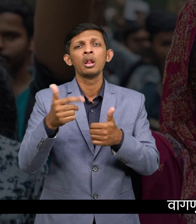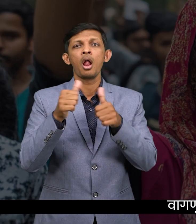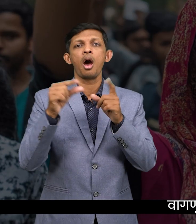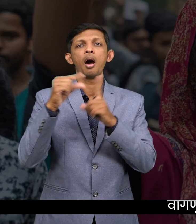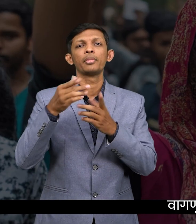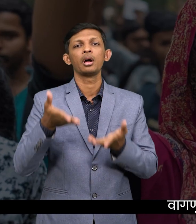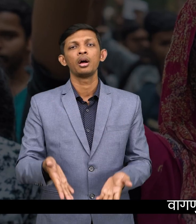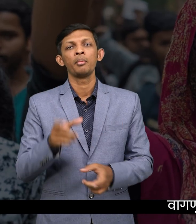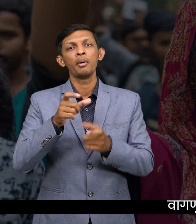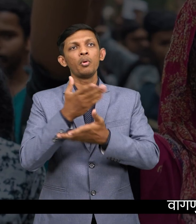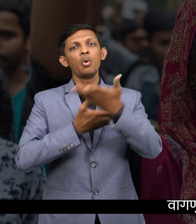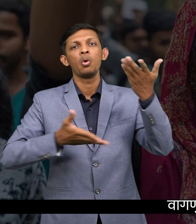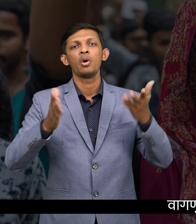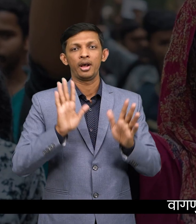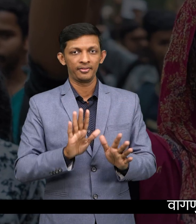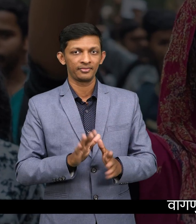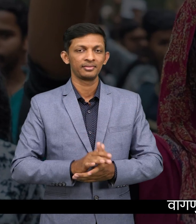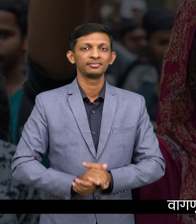वागणुकीविरुद्ध काम केले.